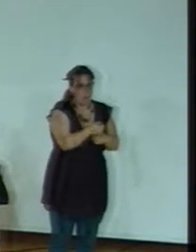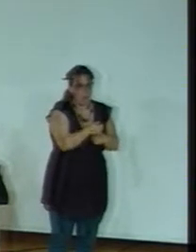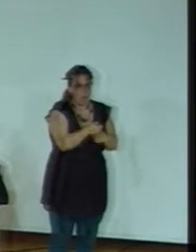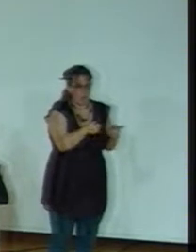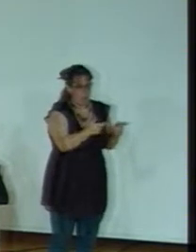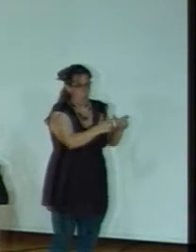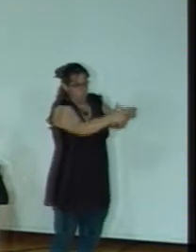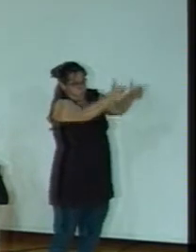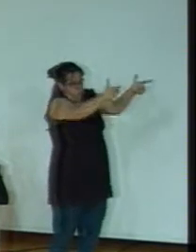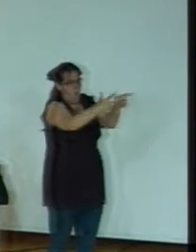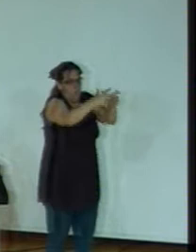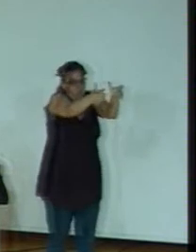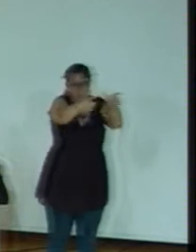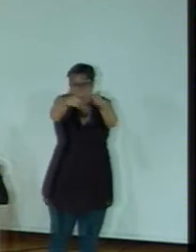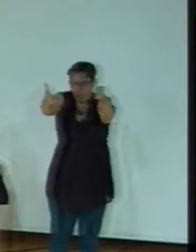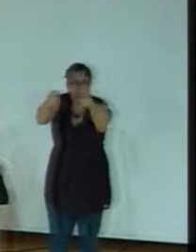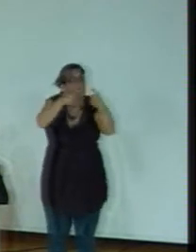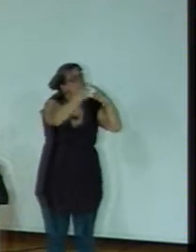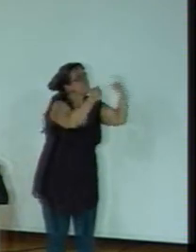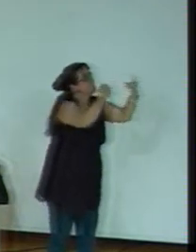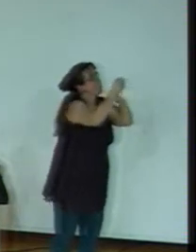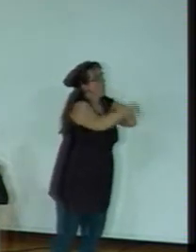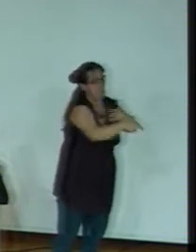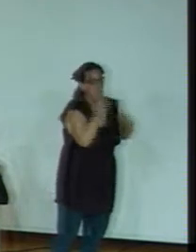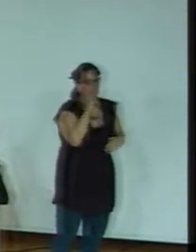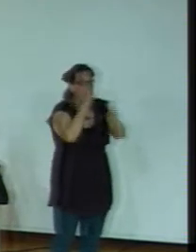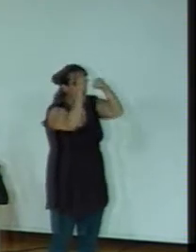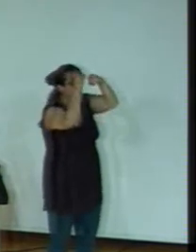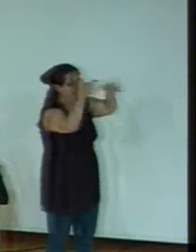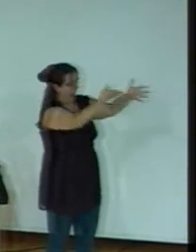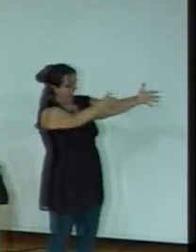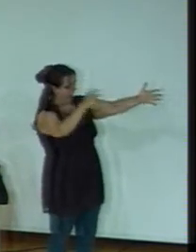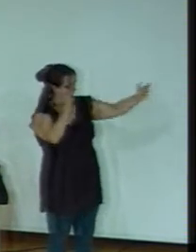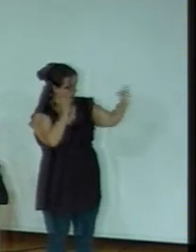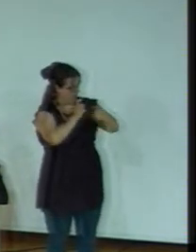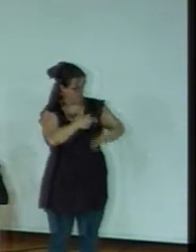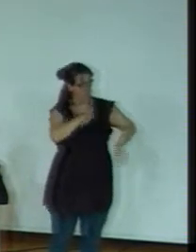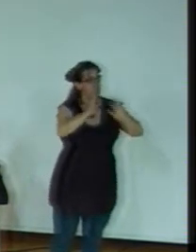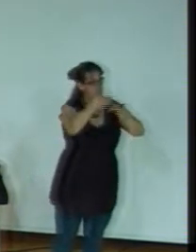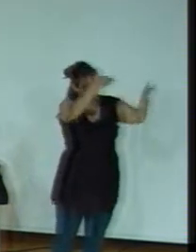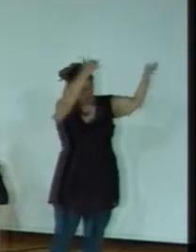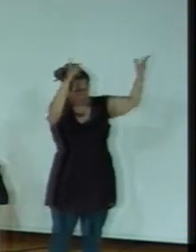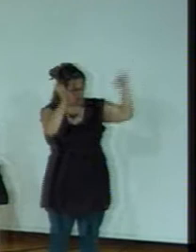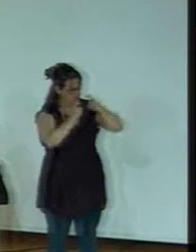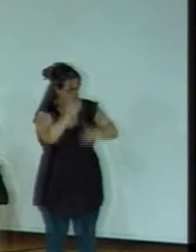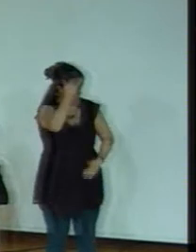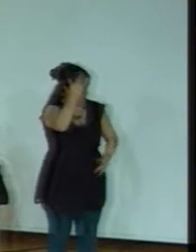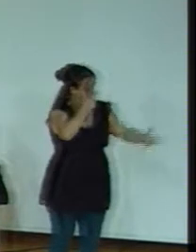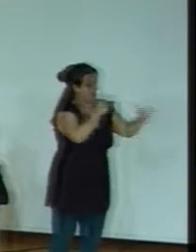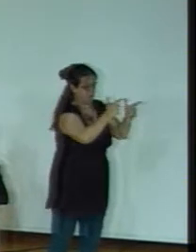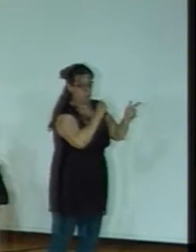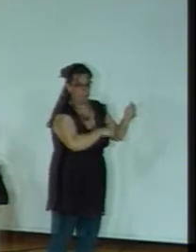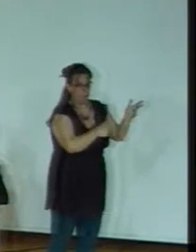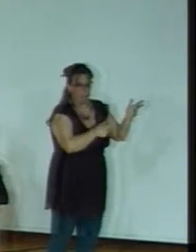qu'on connaît, avec qui on peut discuter. Donc Google et Facebook, pour eux, c'est un monde qui correspond à ce qu'ils ont appris à Sciences Po, c'est le